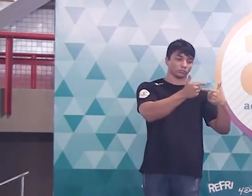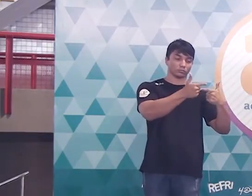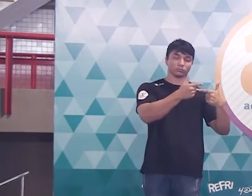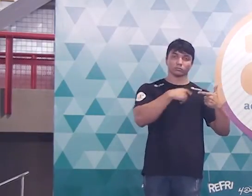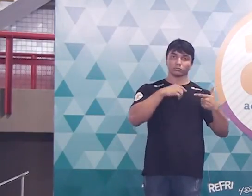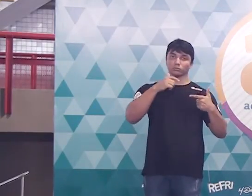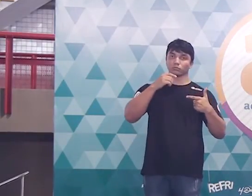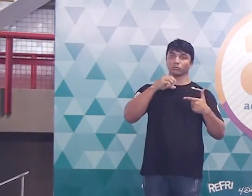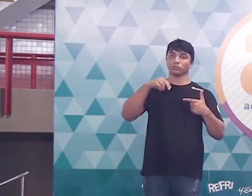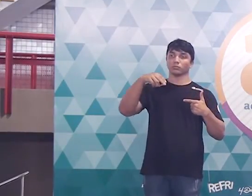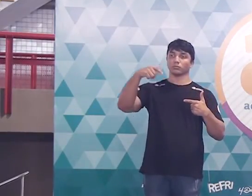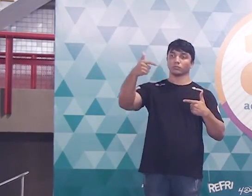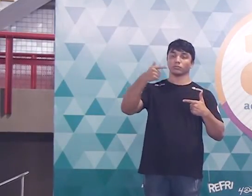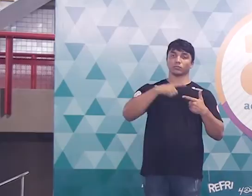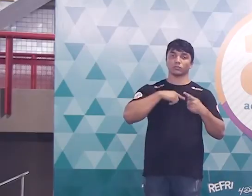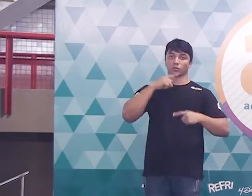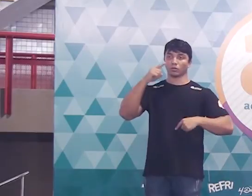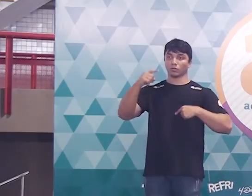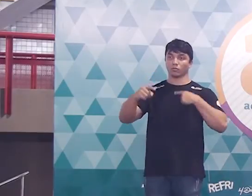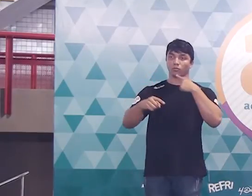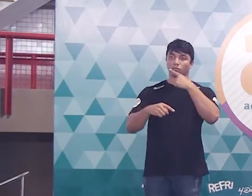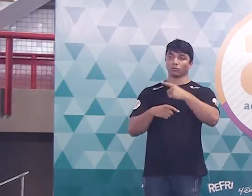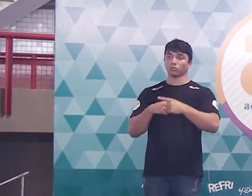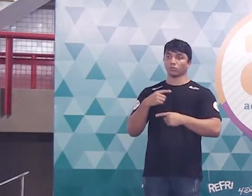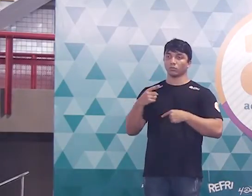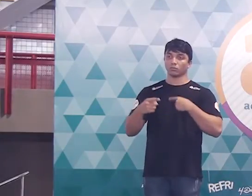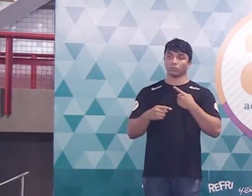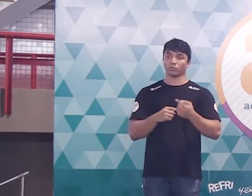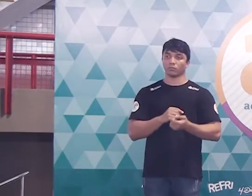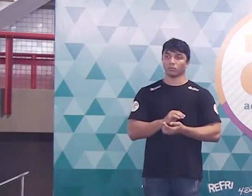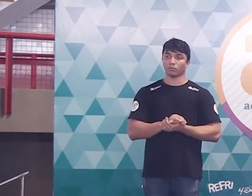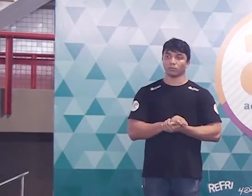oxigênio e o N2 você devolve todinho para a atmosfera.